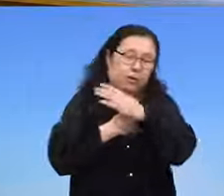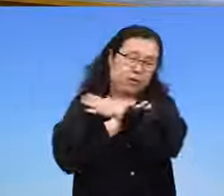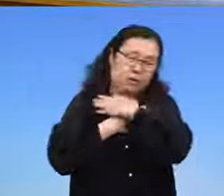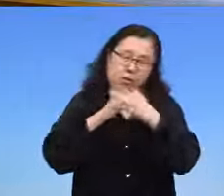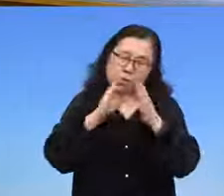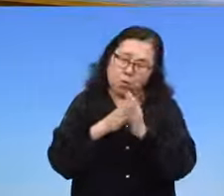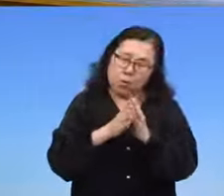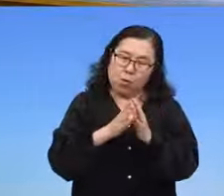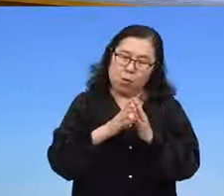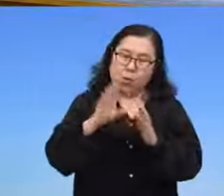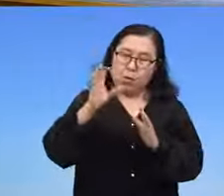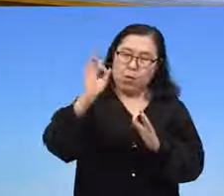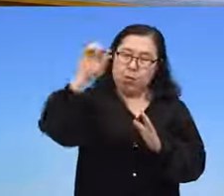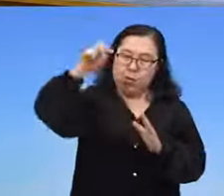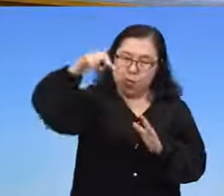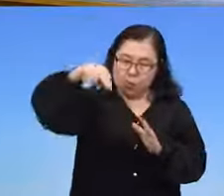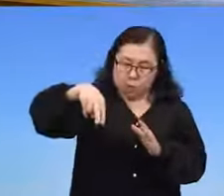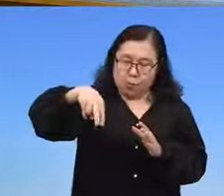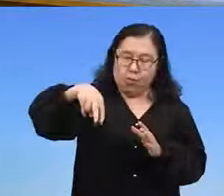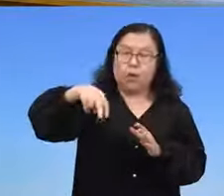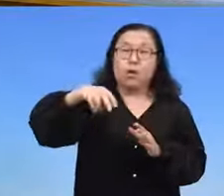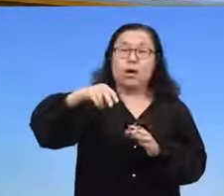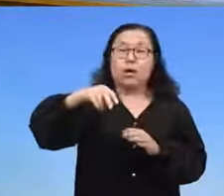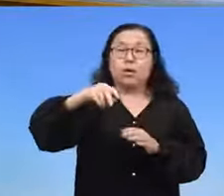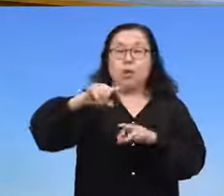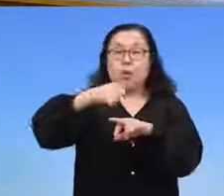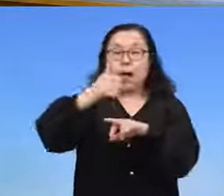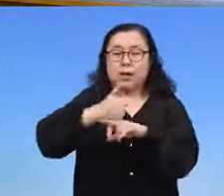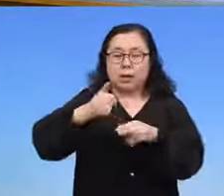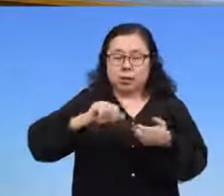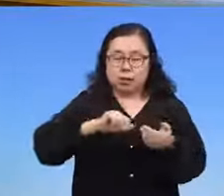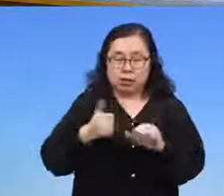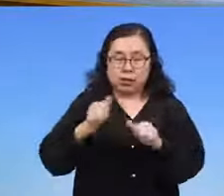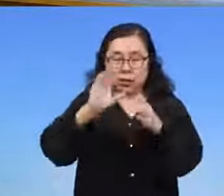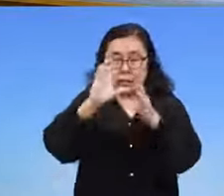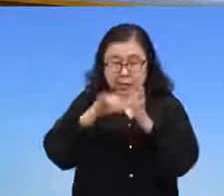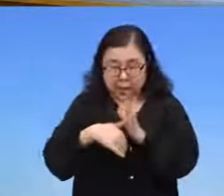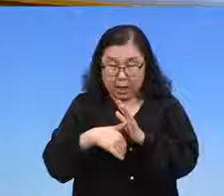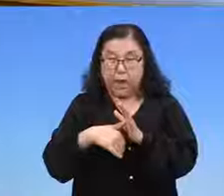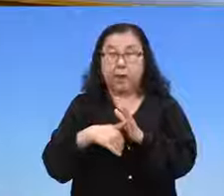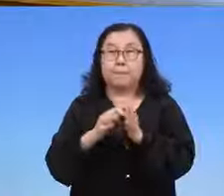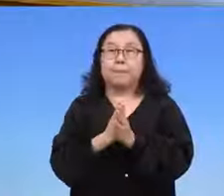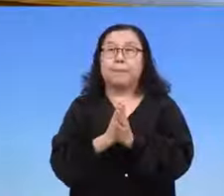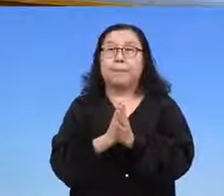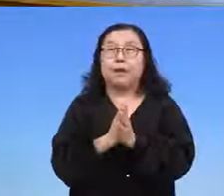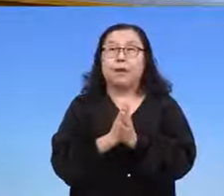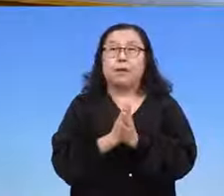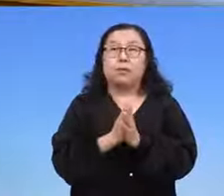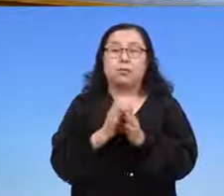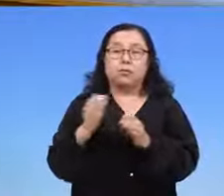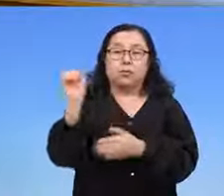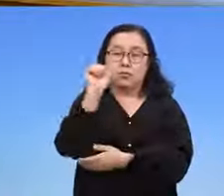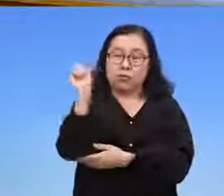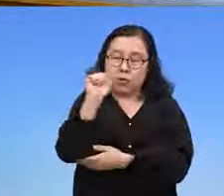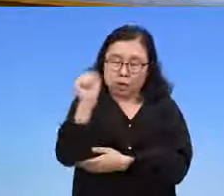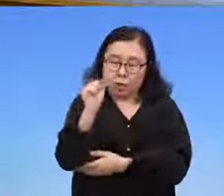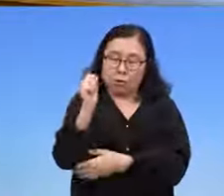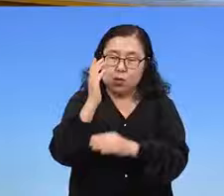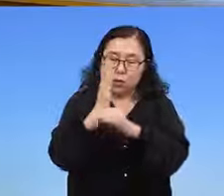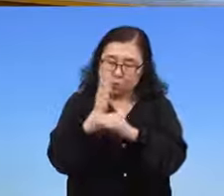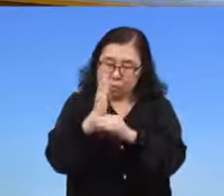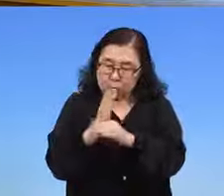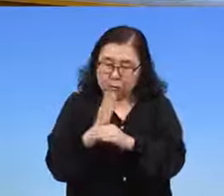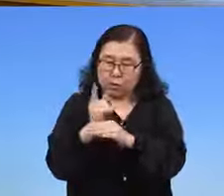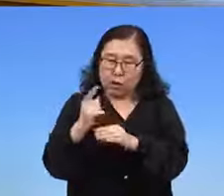하면서도 우시야 왕이 죽던 해에, 또 어떨 때는 차 운전을 하면서도 혼자서 독백을 하는 겁니다. 우시야 왕이 죽던 해에,